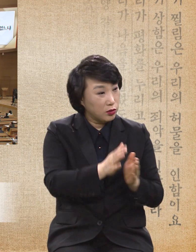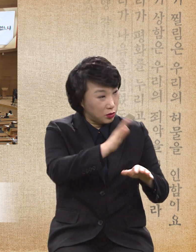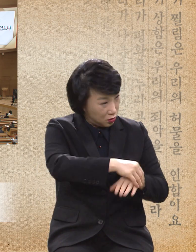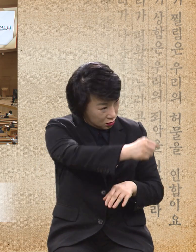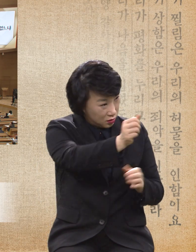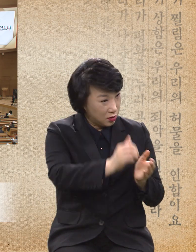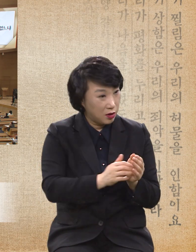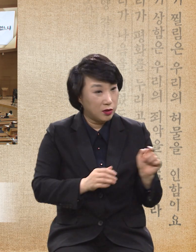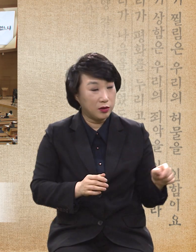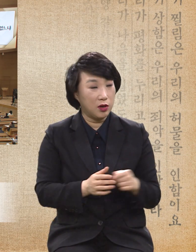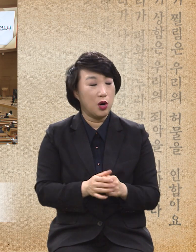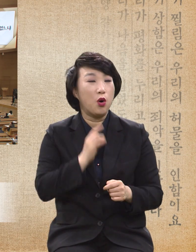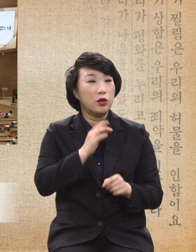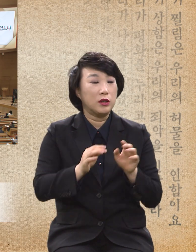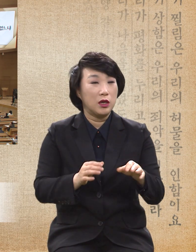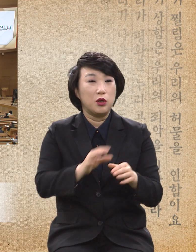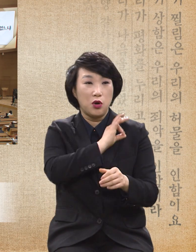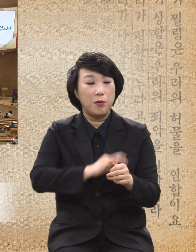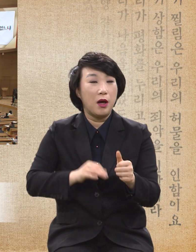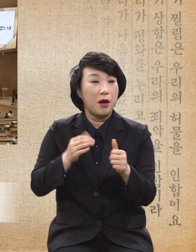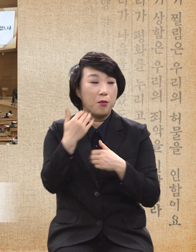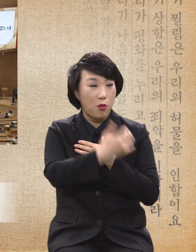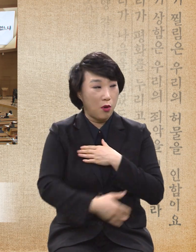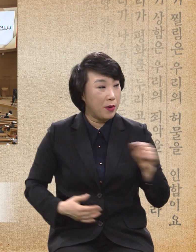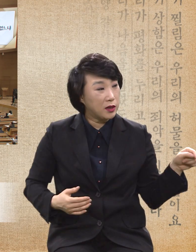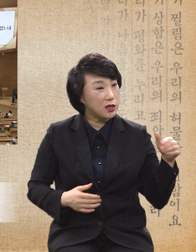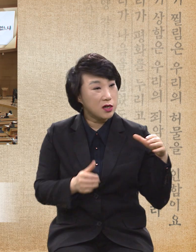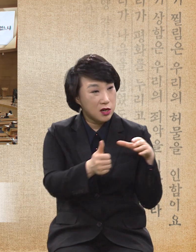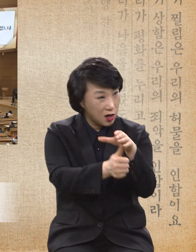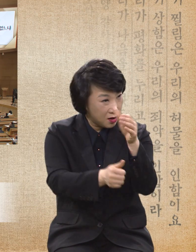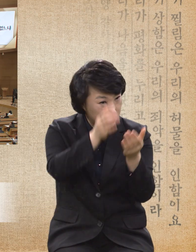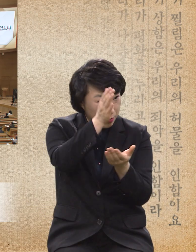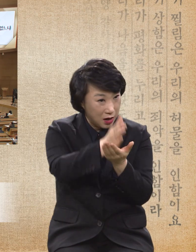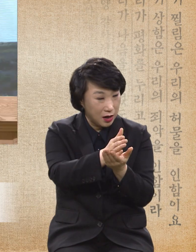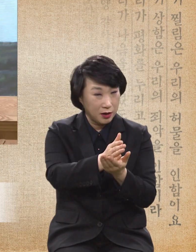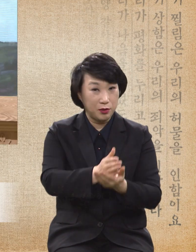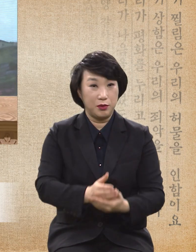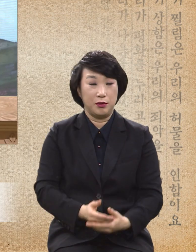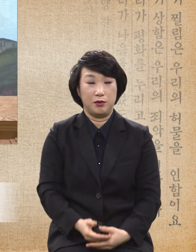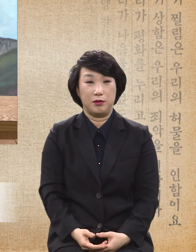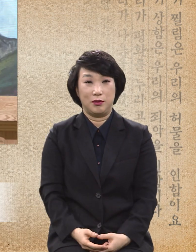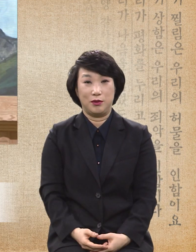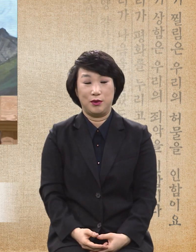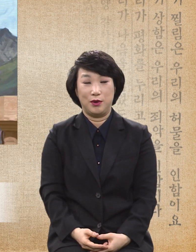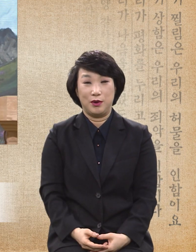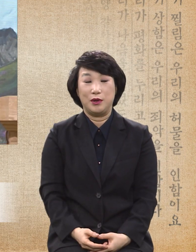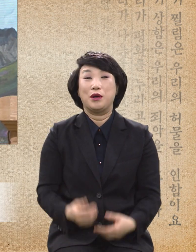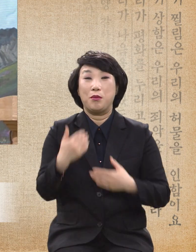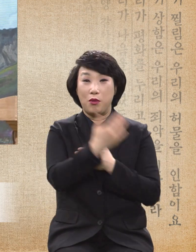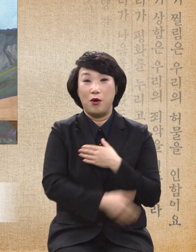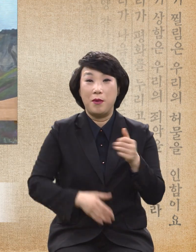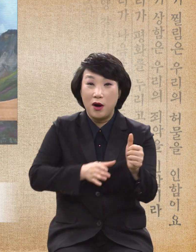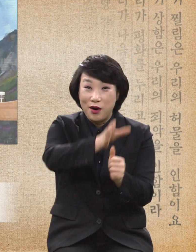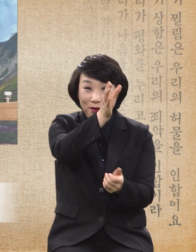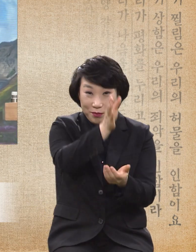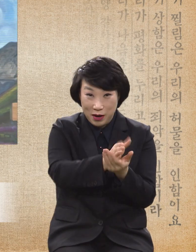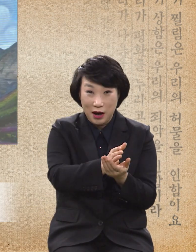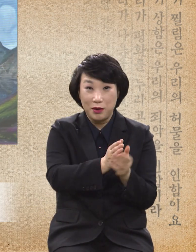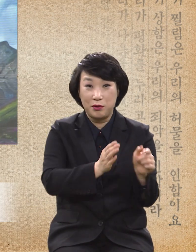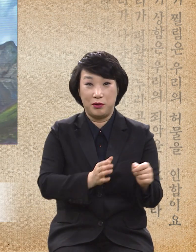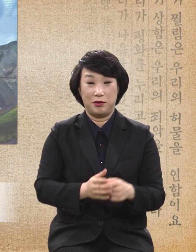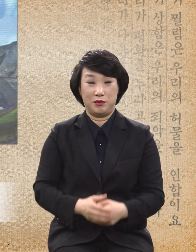손에 붙이노라. 오직 그의 몸에는 네 손을 대지 말지니라. 스톱. 근데 그 몸에는 손대지